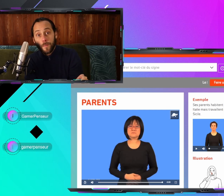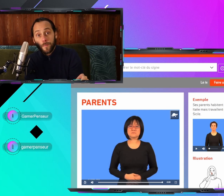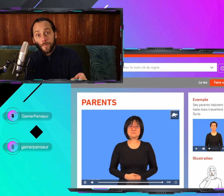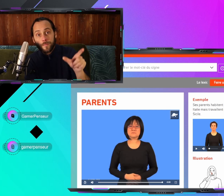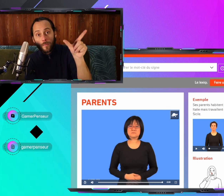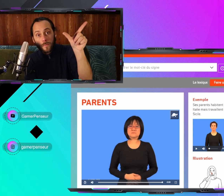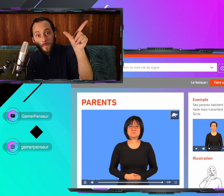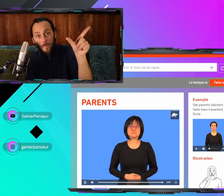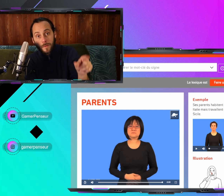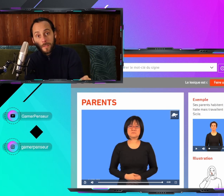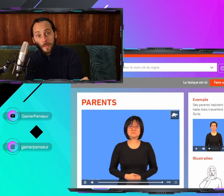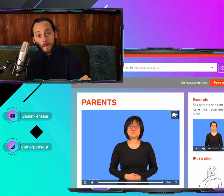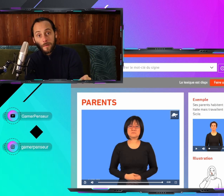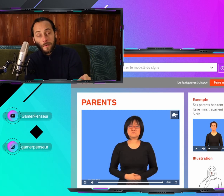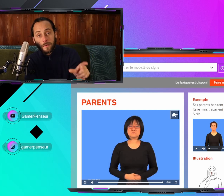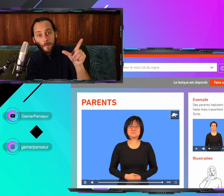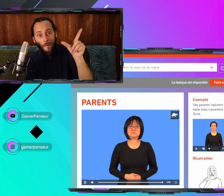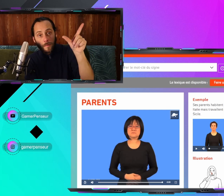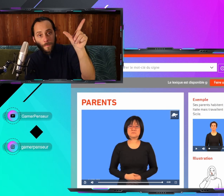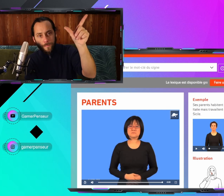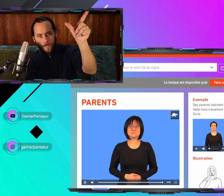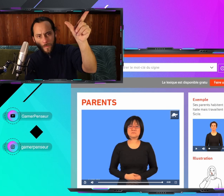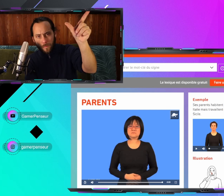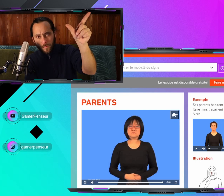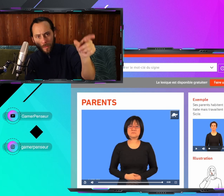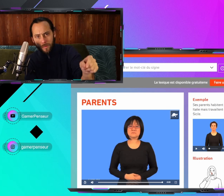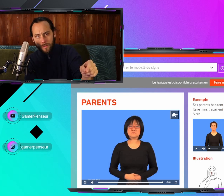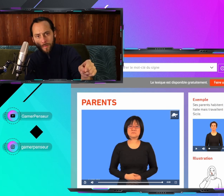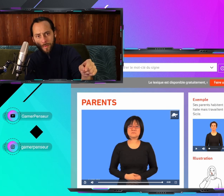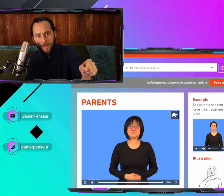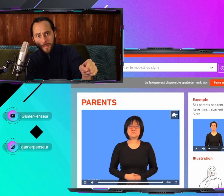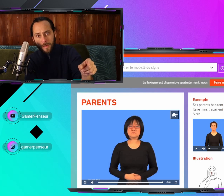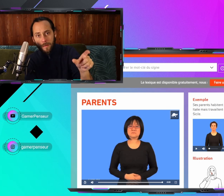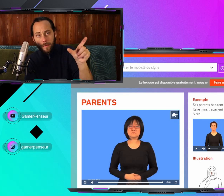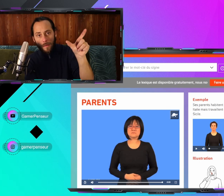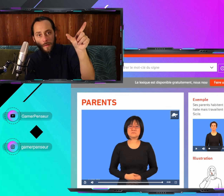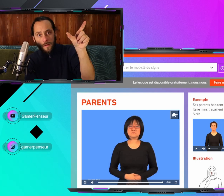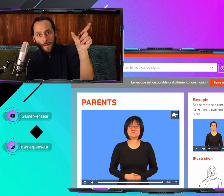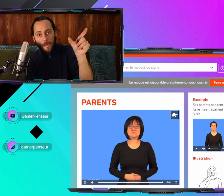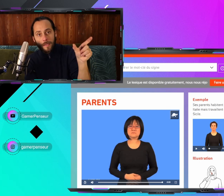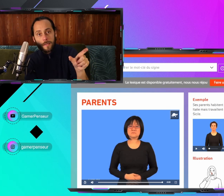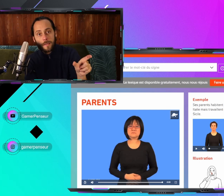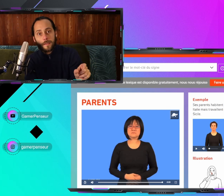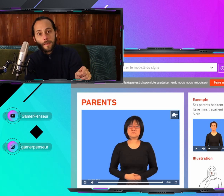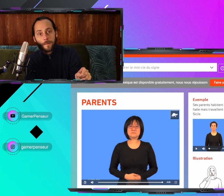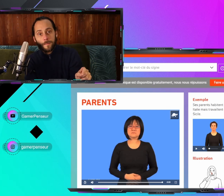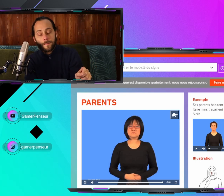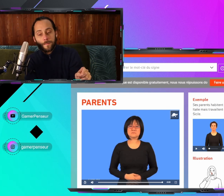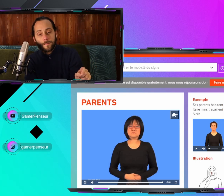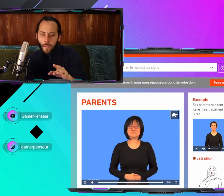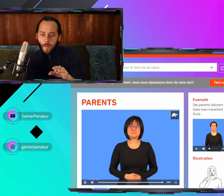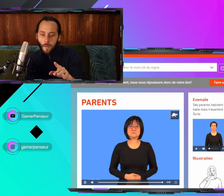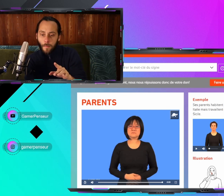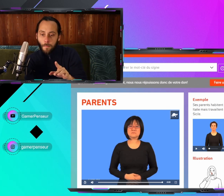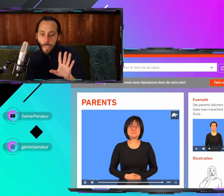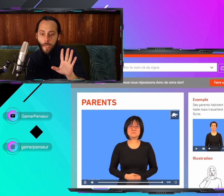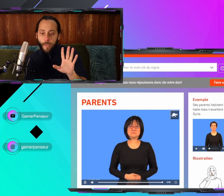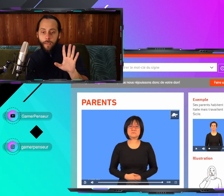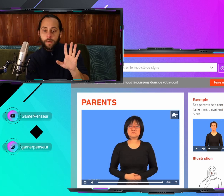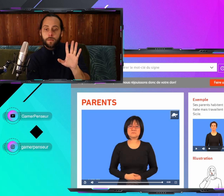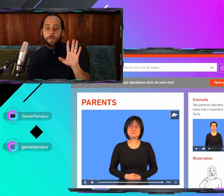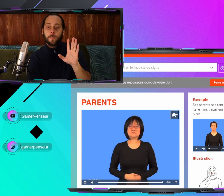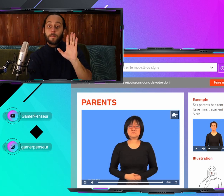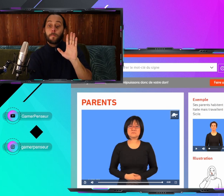ondulations. Tessin. Faut bien que... Hop, Tessin. Italie.